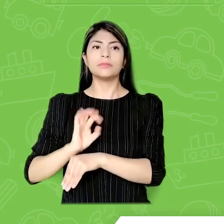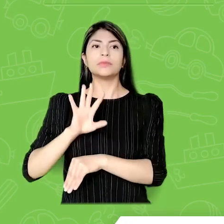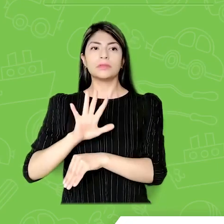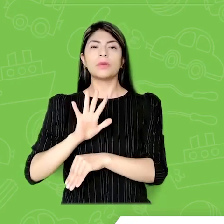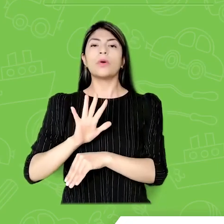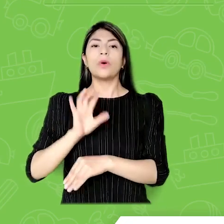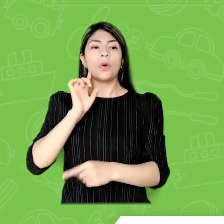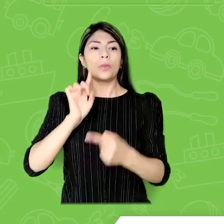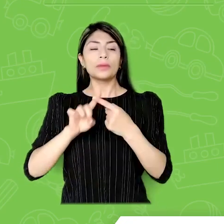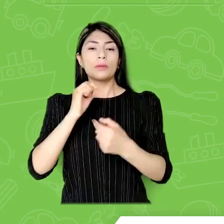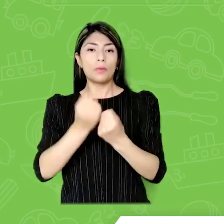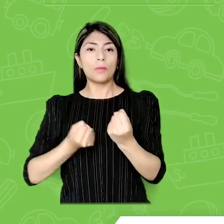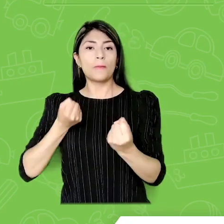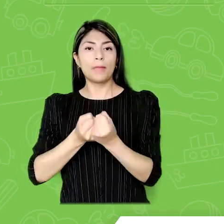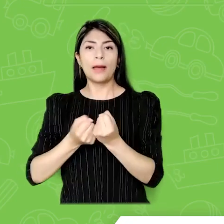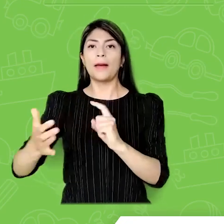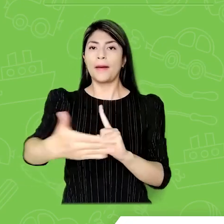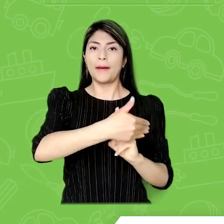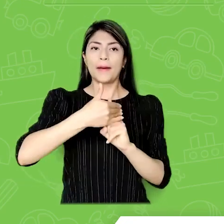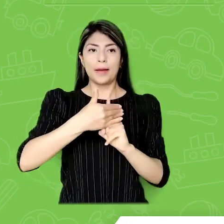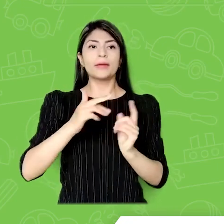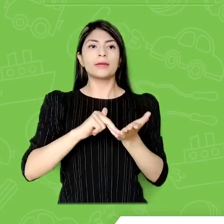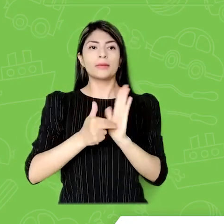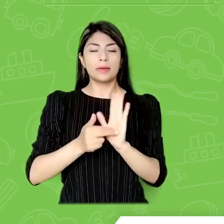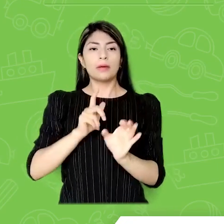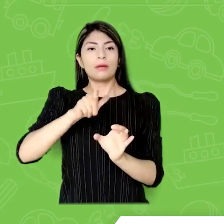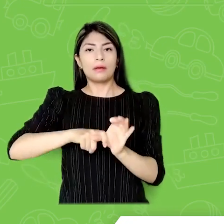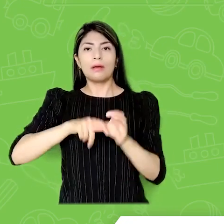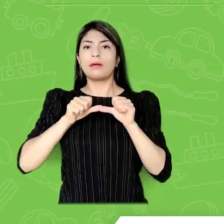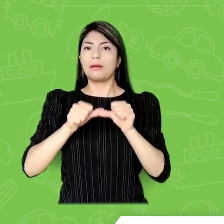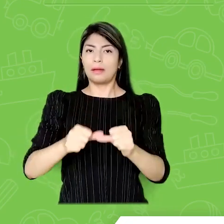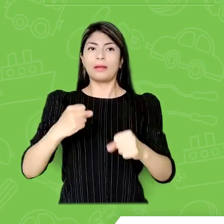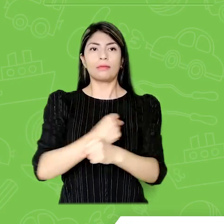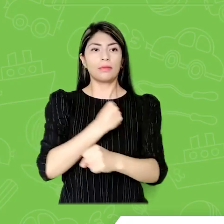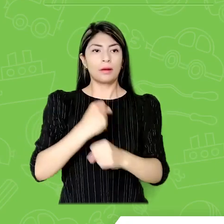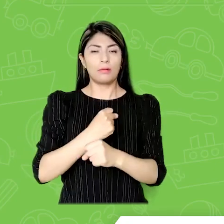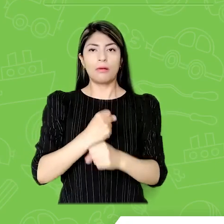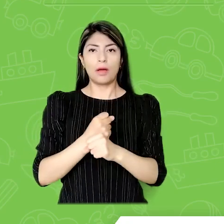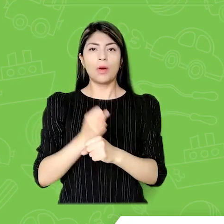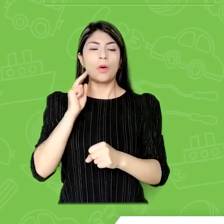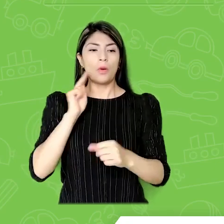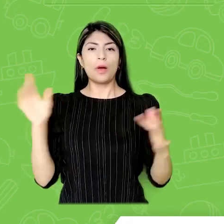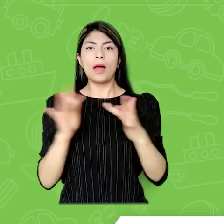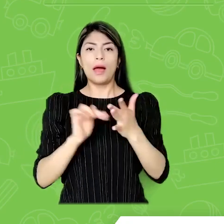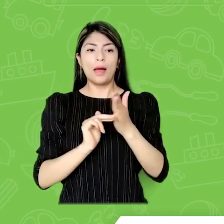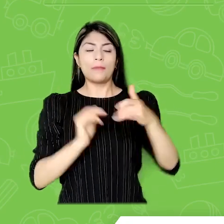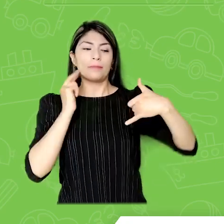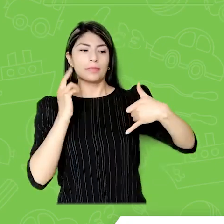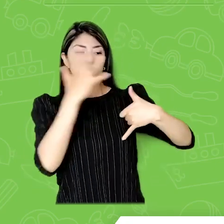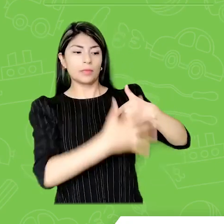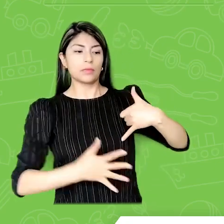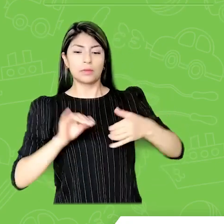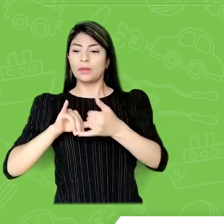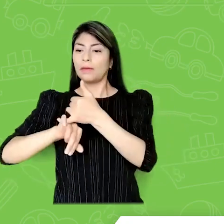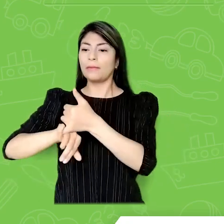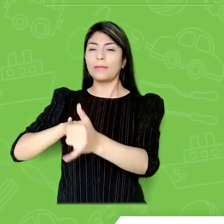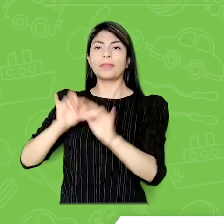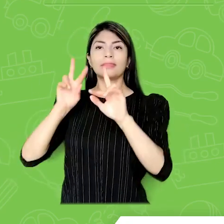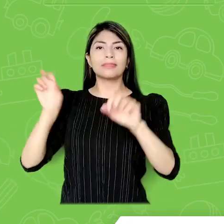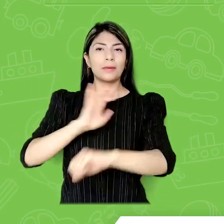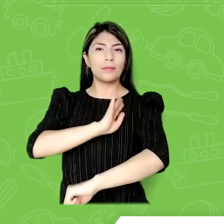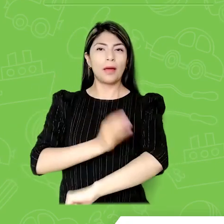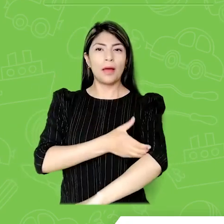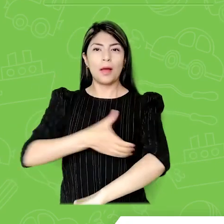del sistema de mérito en el empleo público, de carácter permanente de nivel nacional, independiente de las ramas y órganos del